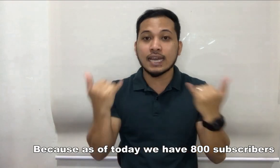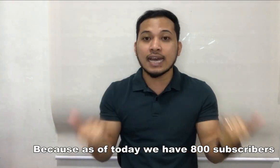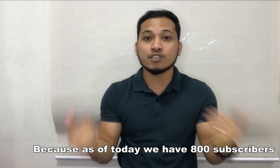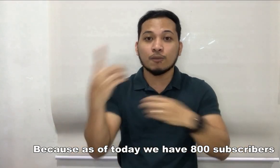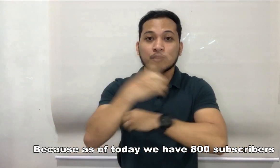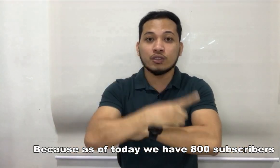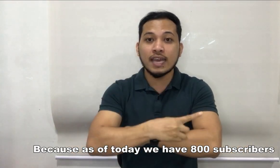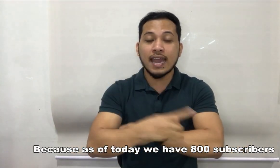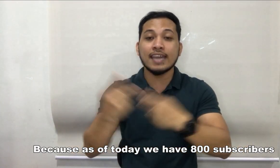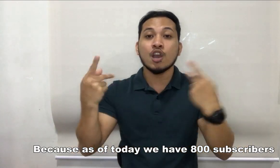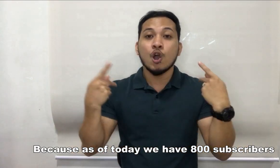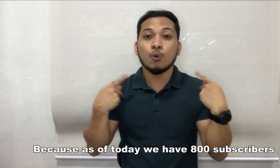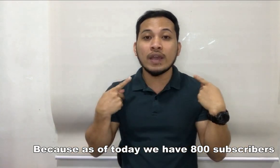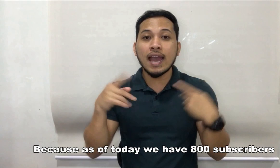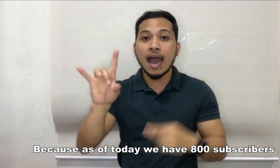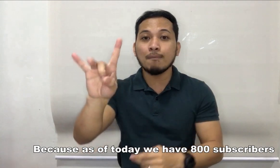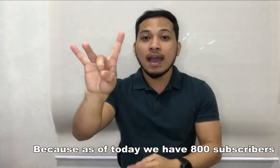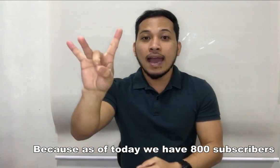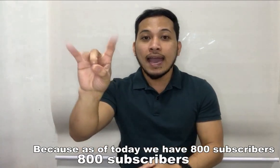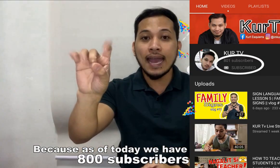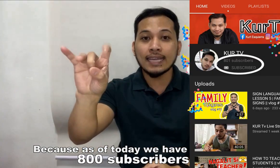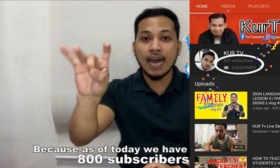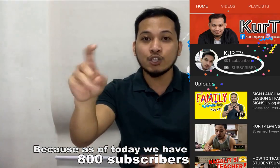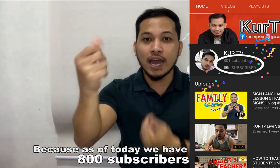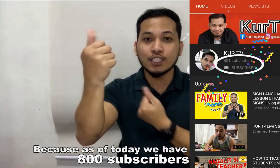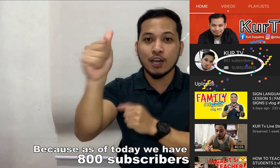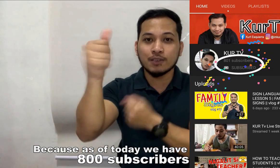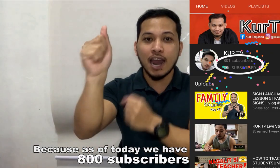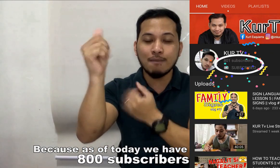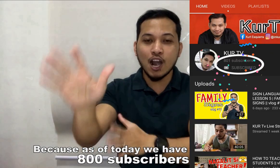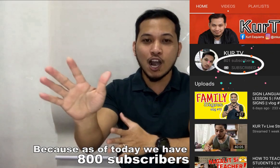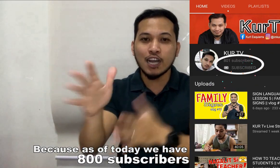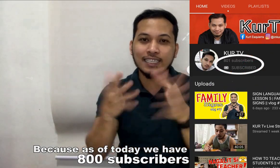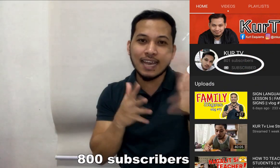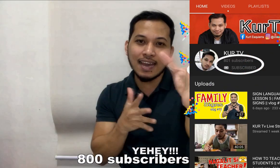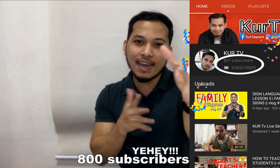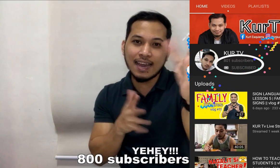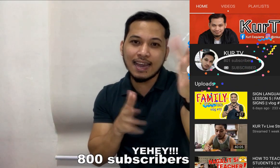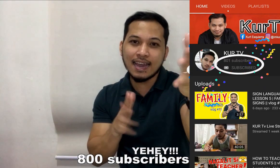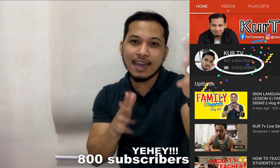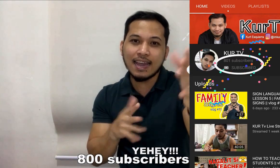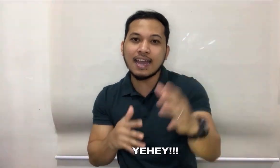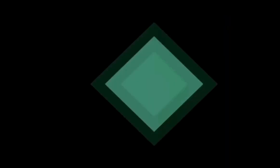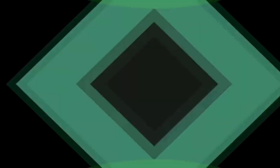because as of today, we have 800 subscribers! Yay!